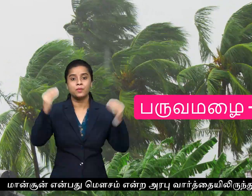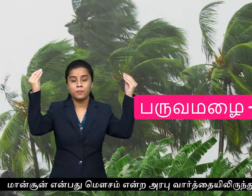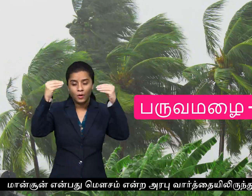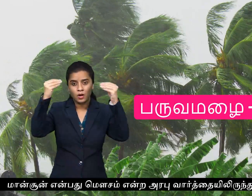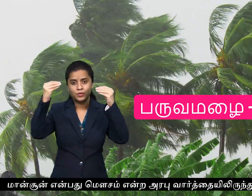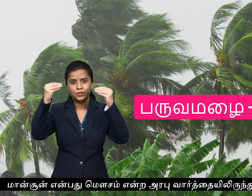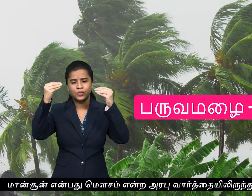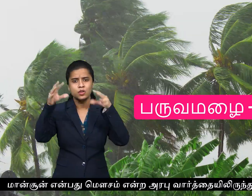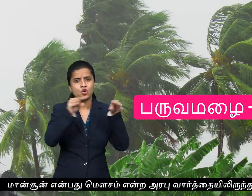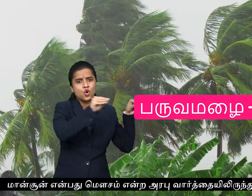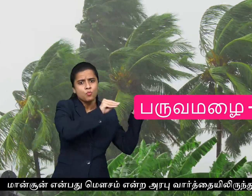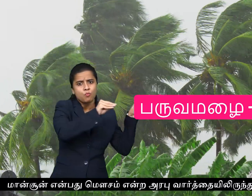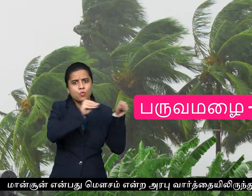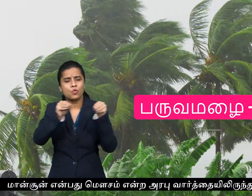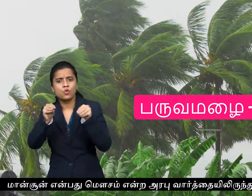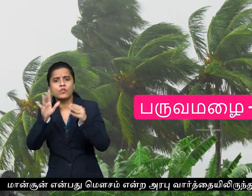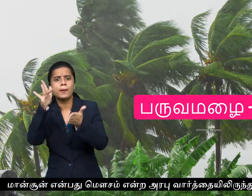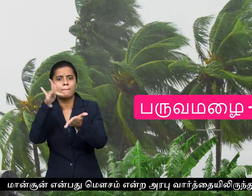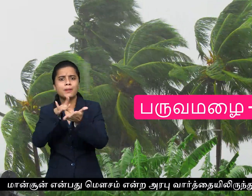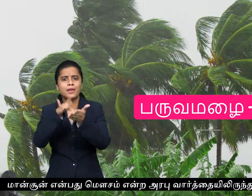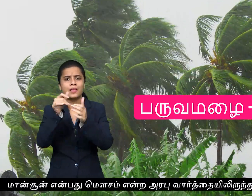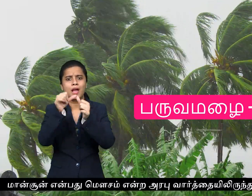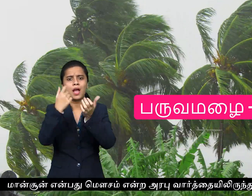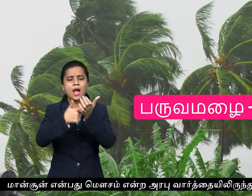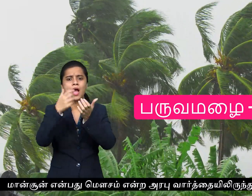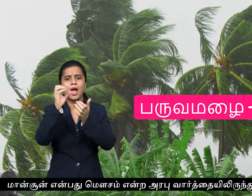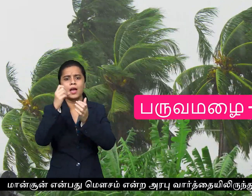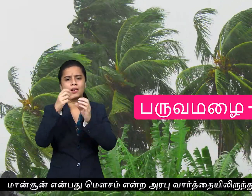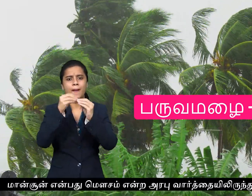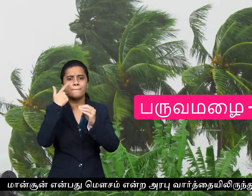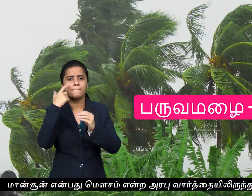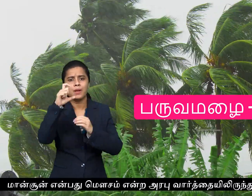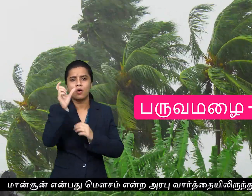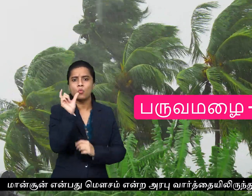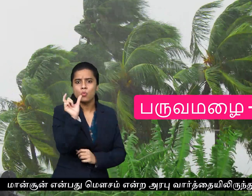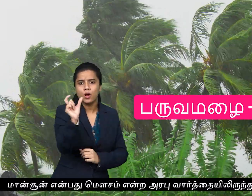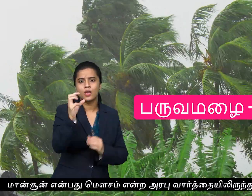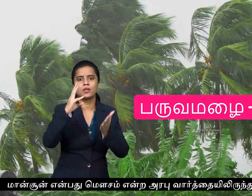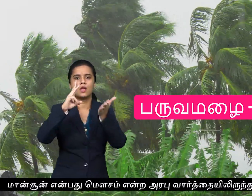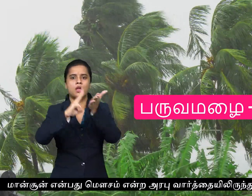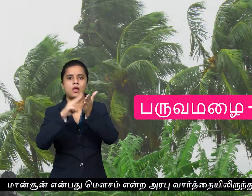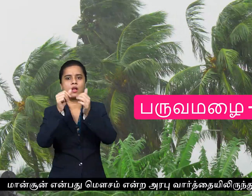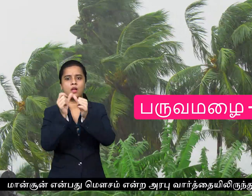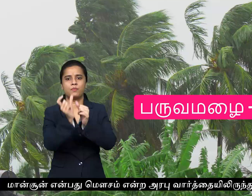மான்சூன் என்பது மௌசம் என்ற அரபு வார்த்தையிலிருந்து வந்தது.